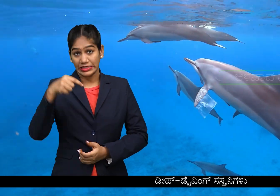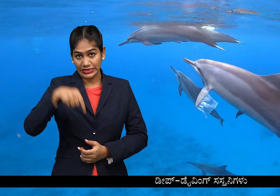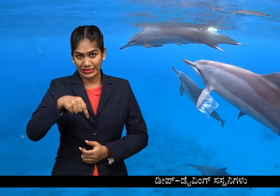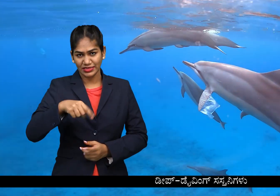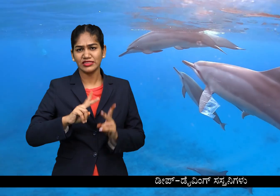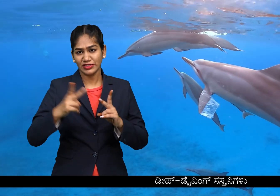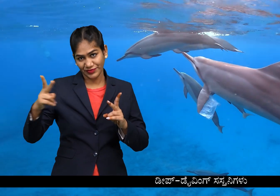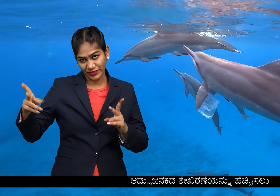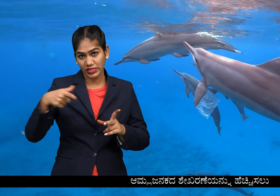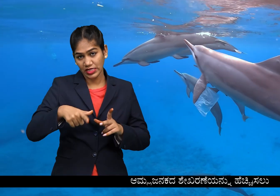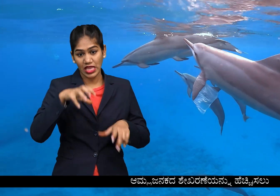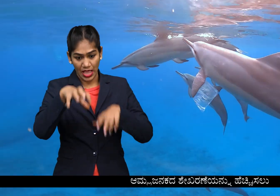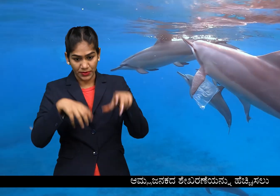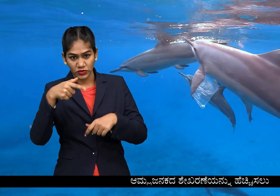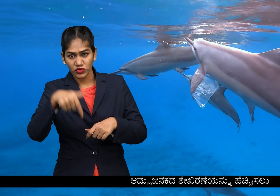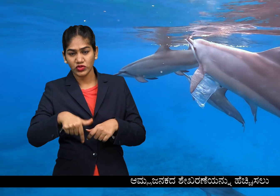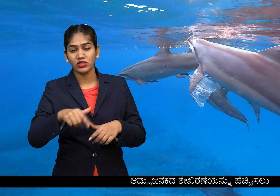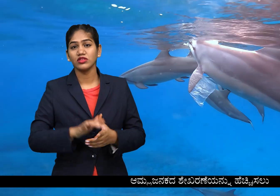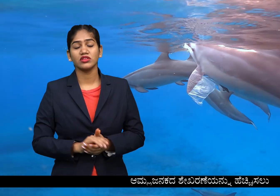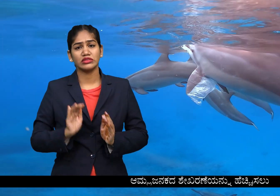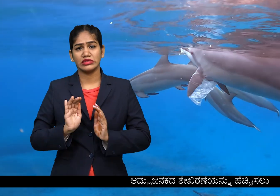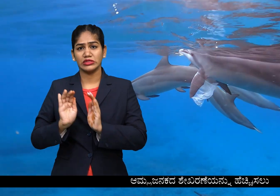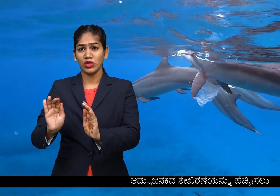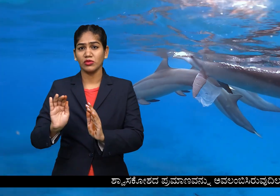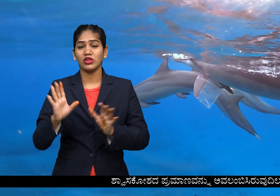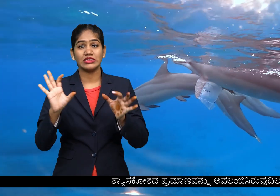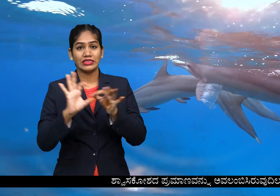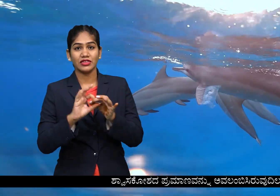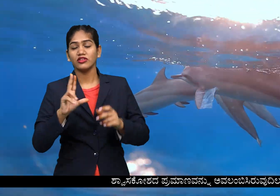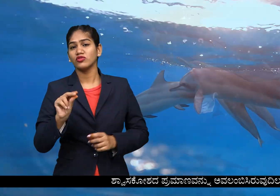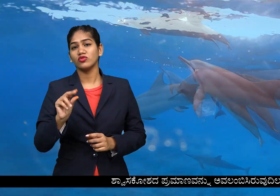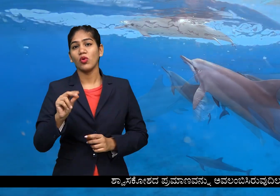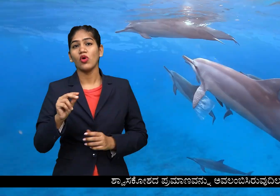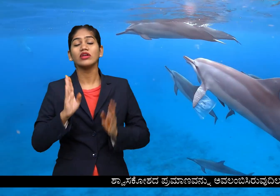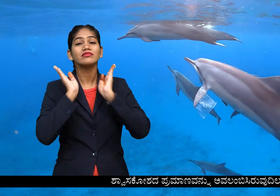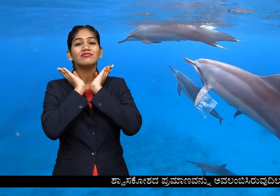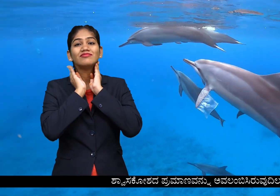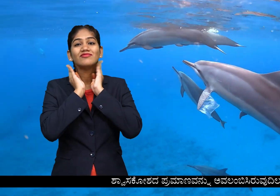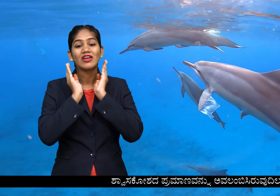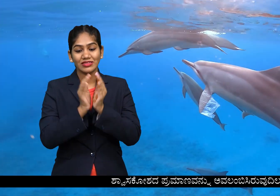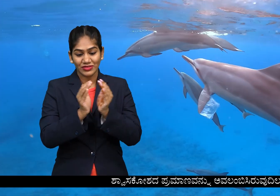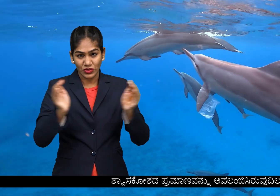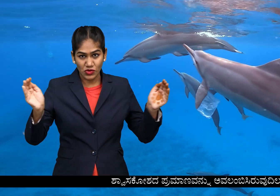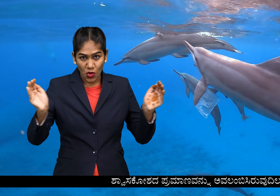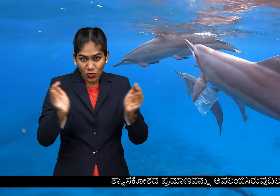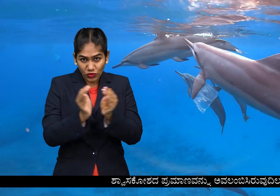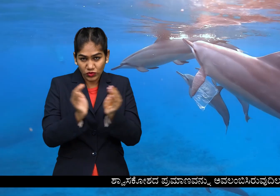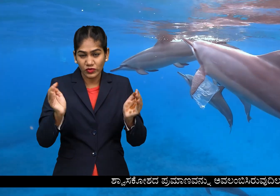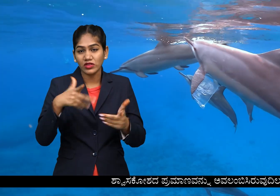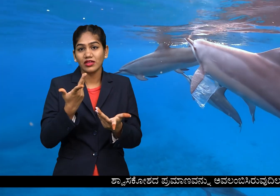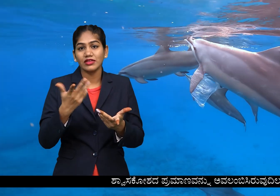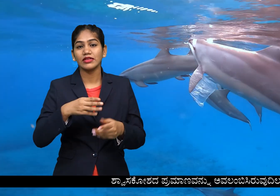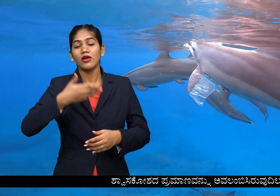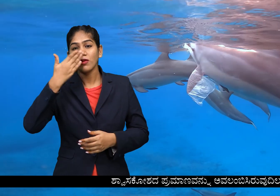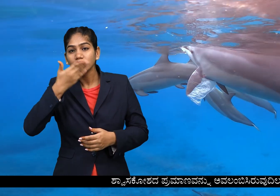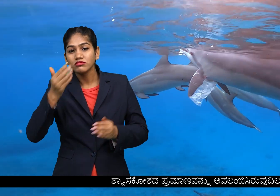ಡೀಪ್ ಡೈವಿಂಗ್ ಸಸ್ತನಿಗಳು ಆಮ್ಲಜನಕದ ಶೇಖರಣೆಯನ್ನ ಹೆಚ್ಚಿಸಲು ಶ್ವಾಸಕೋಶದ ಪ್ರಮಾಣವನ್ನ ಅವಲಂಬಿಸಿರುವುದಿಲ್ಲ.